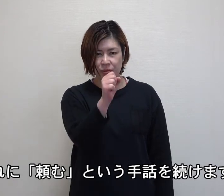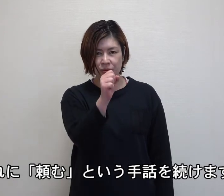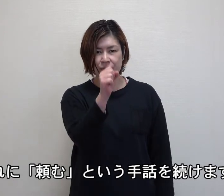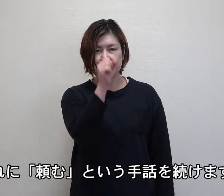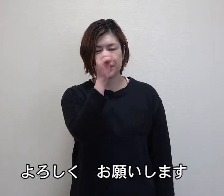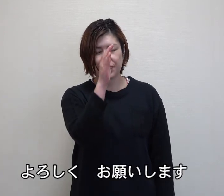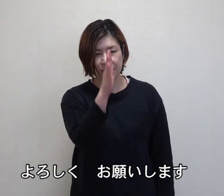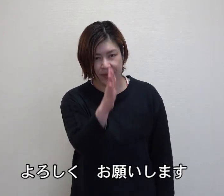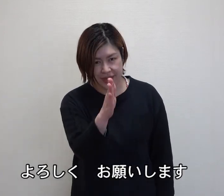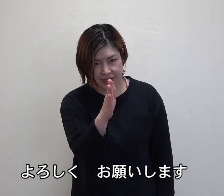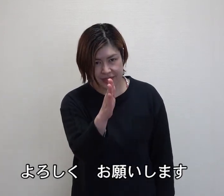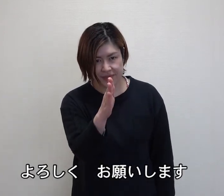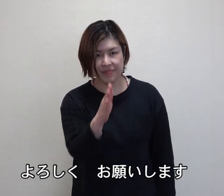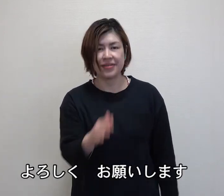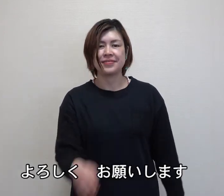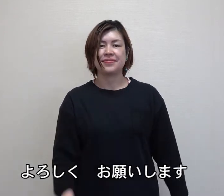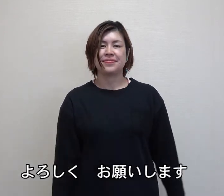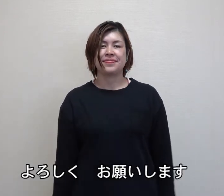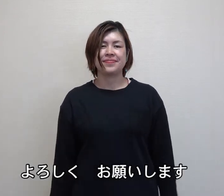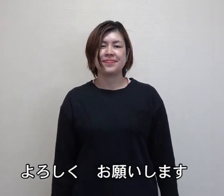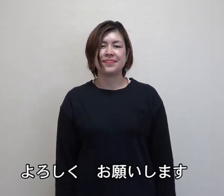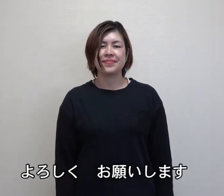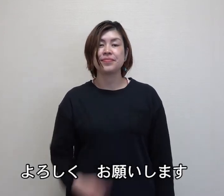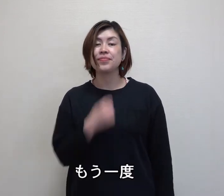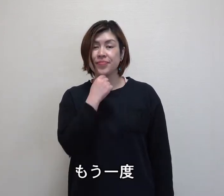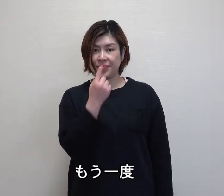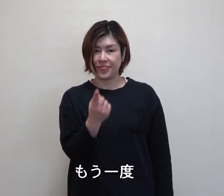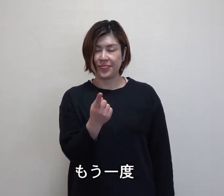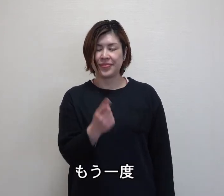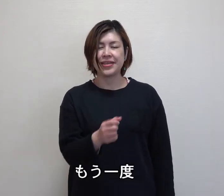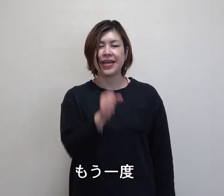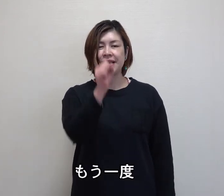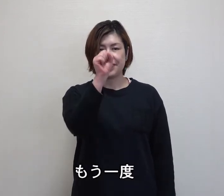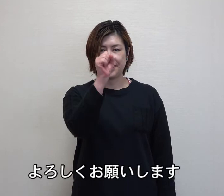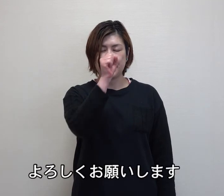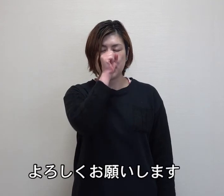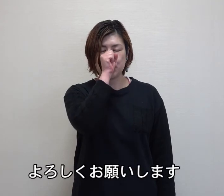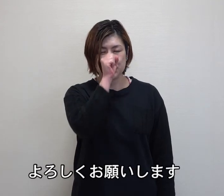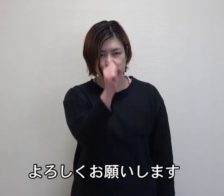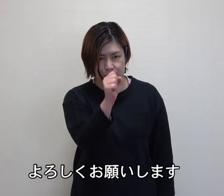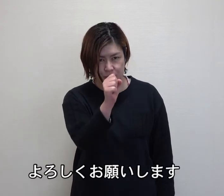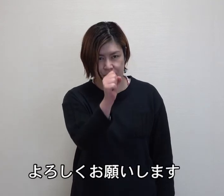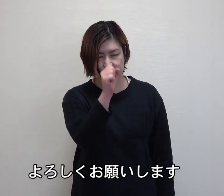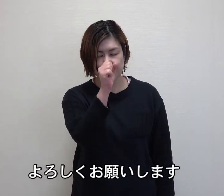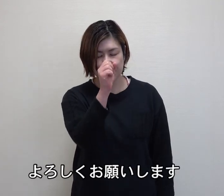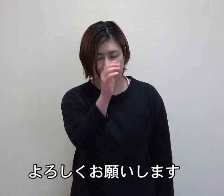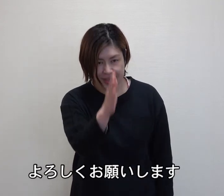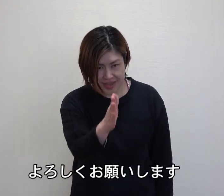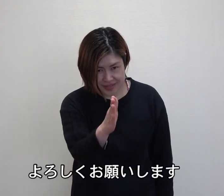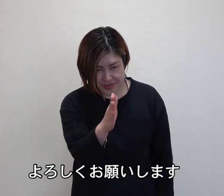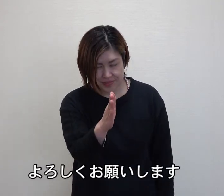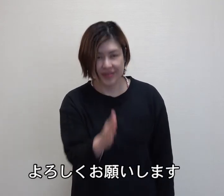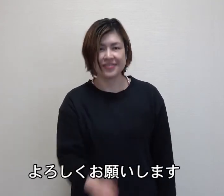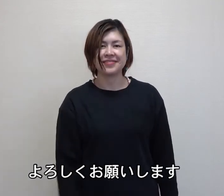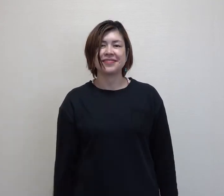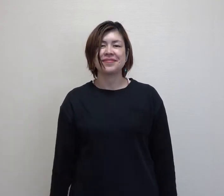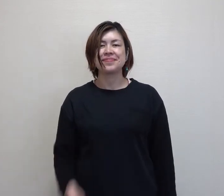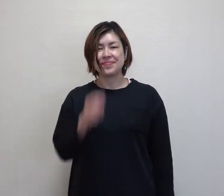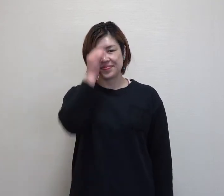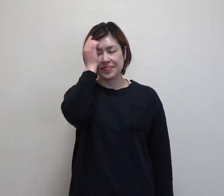しくお願いします。もう一度、よろしくお願いします。